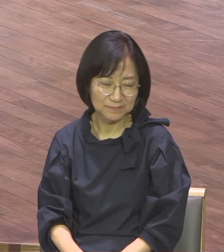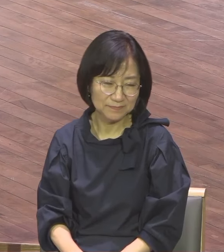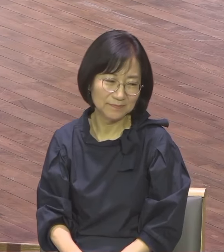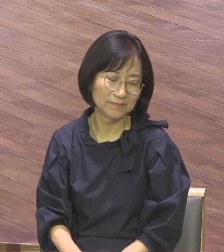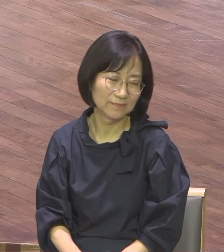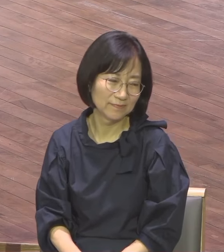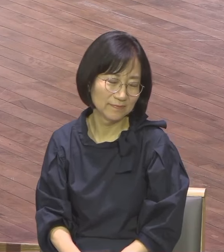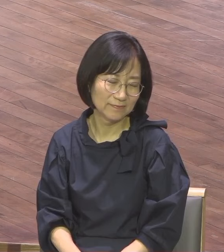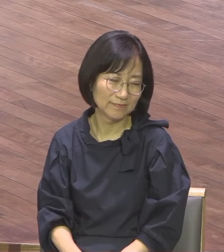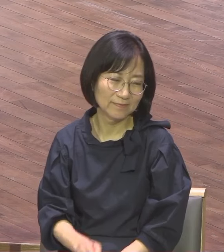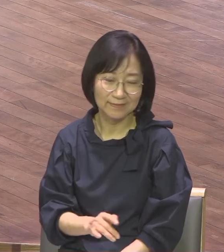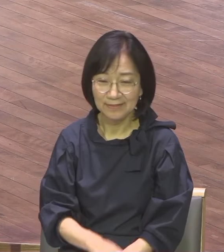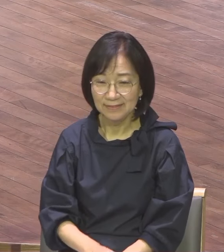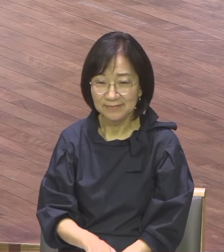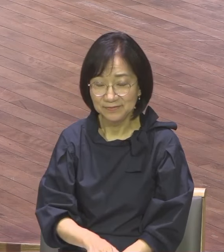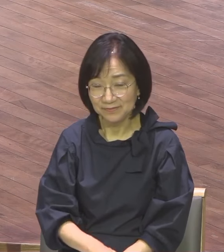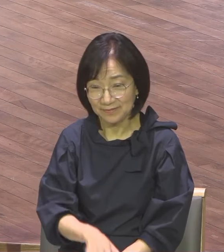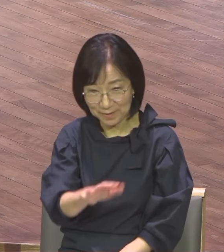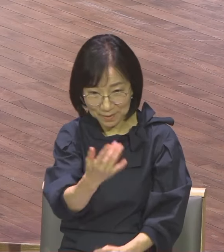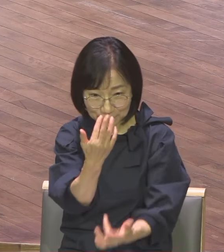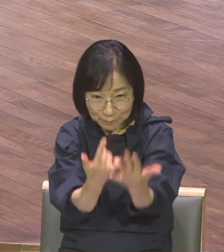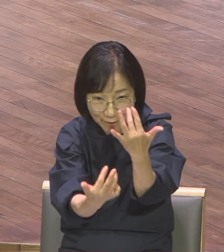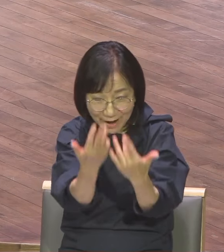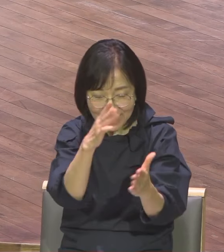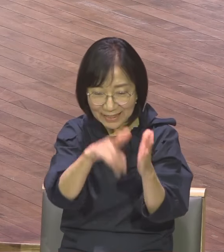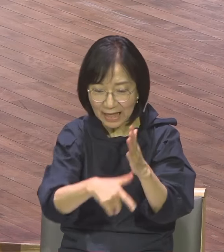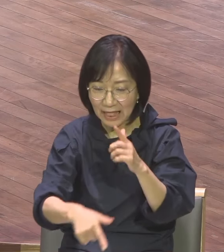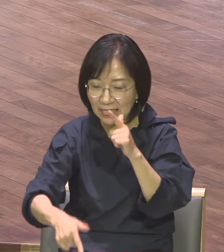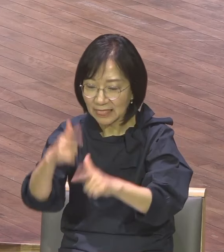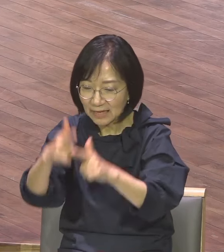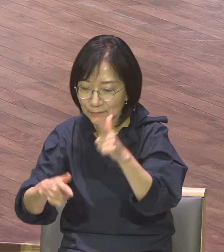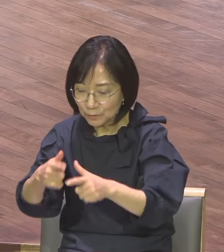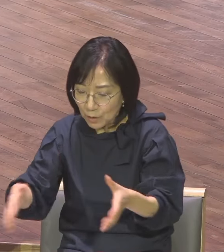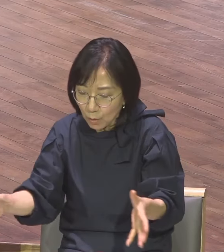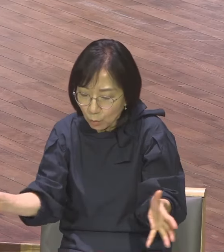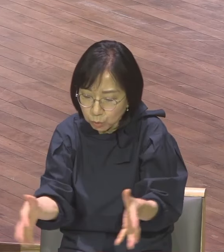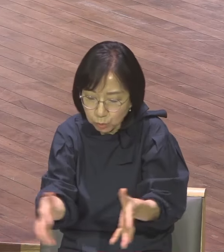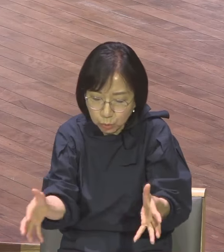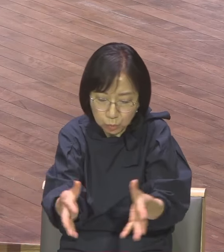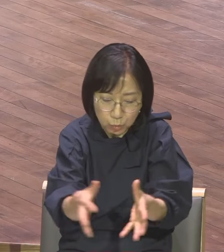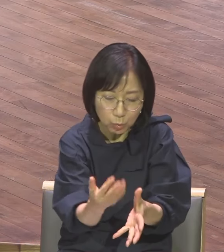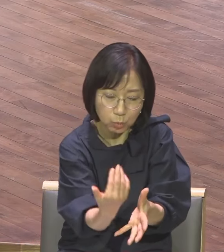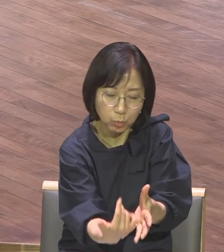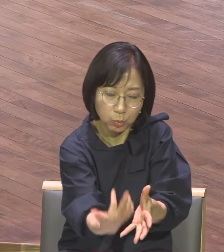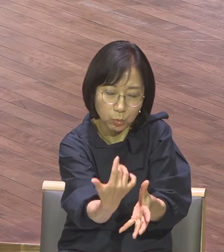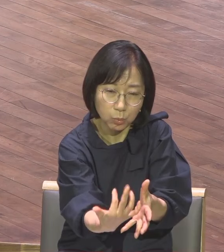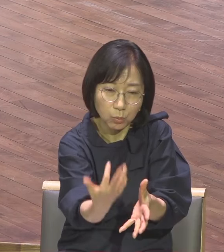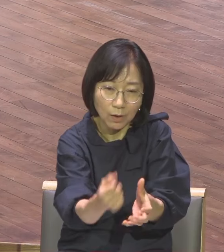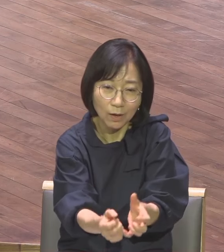붙는데, 헛어버려요. 아무리 잘 붙는 나무도요, 헛어버리면 다 꺼져버려요.